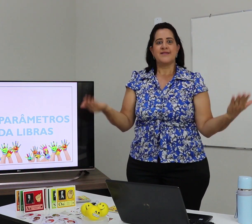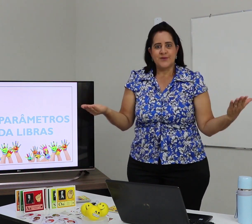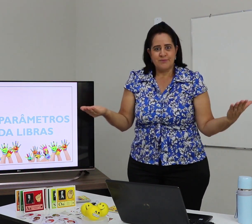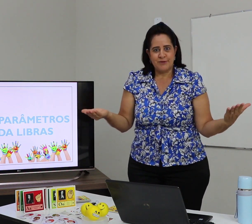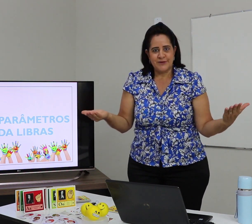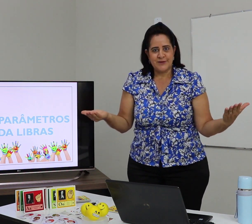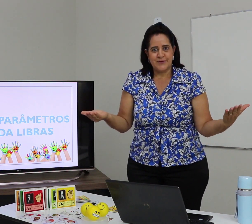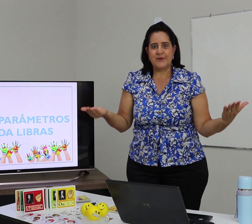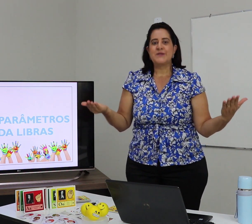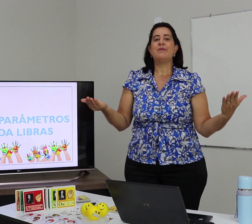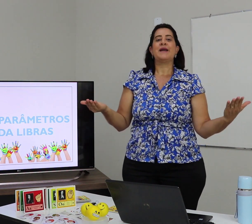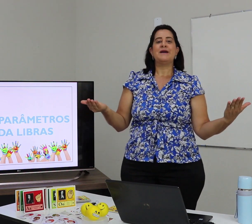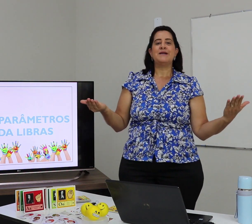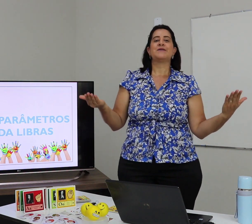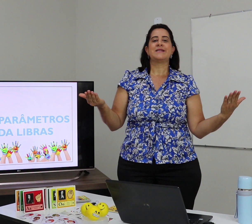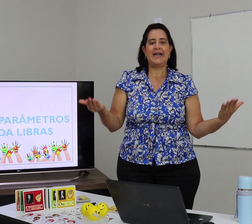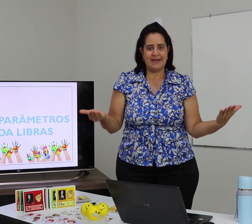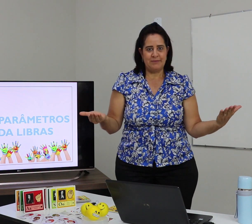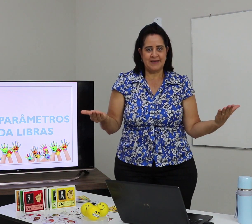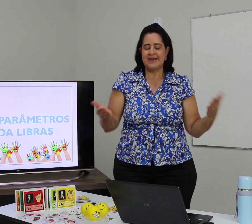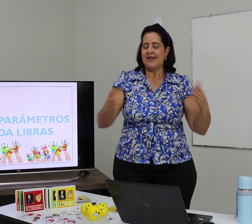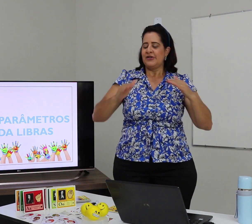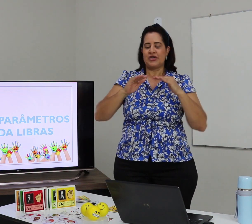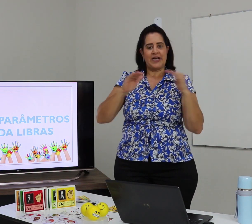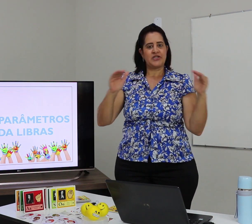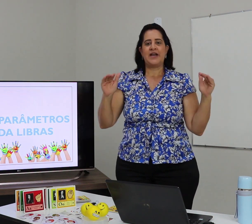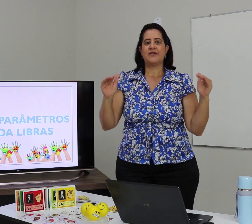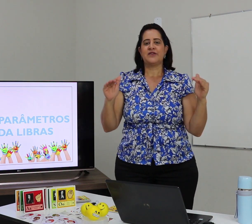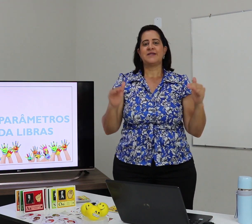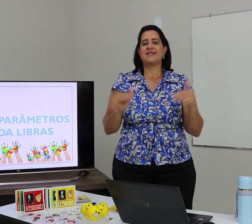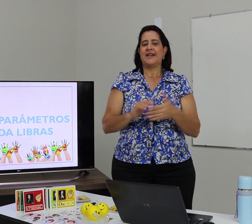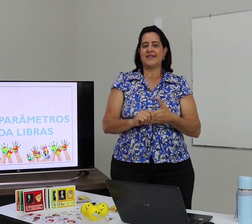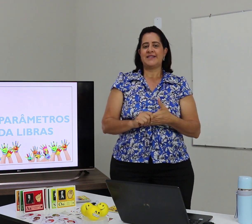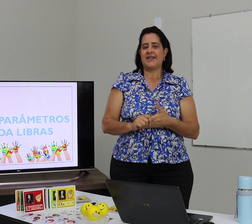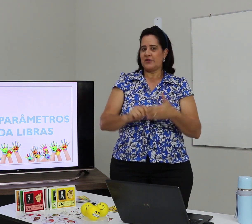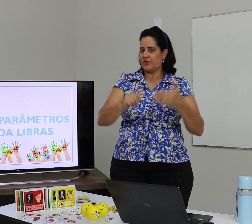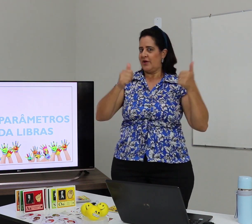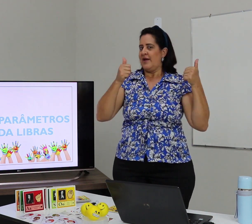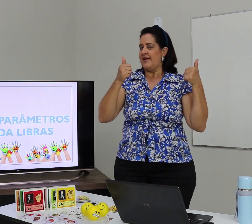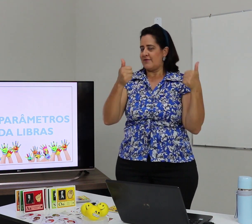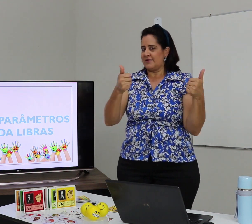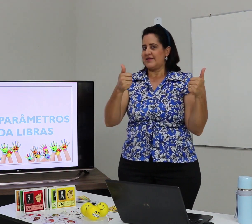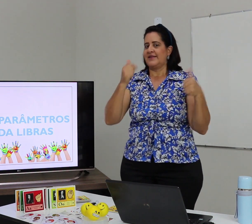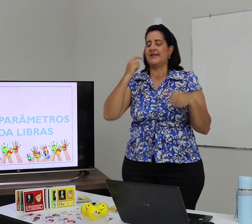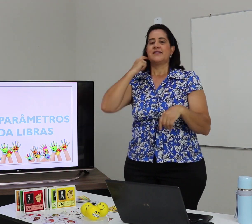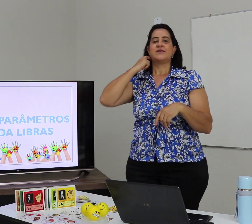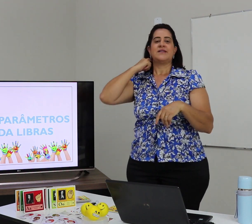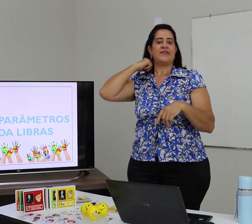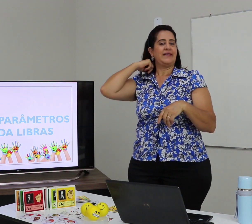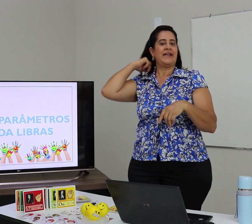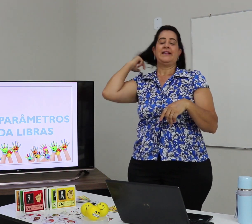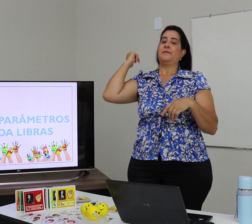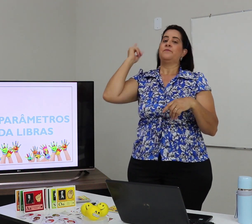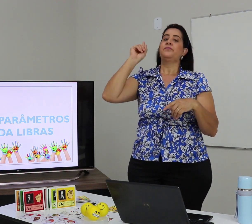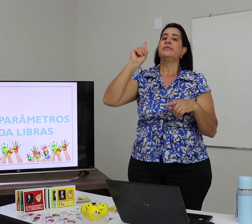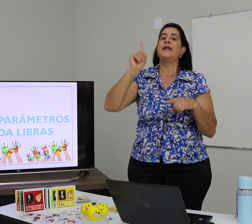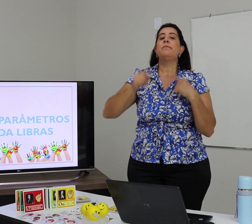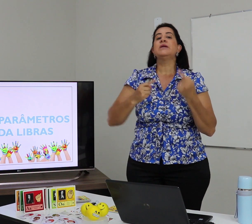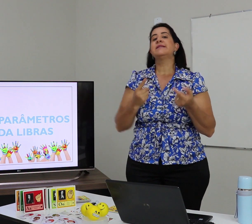isso, professora? Os parâmetros da Libras. Já nós vamos esclarecer isso e com certeza você vai entender. Depois